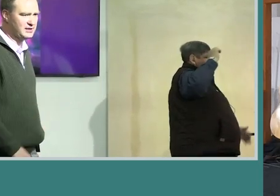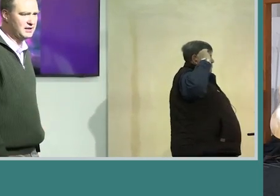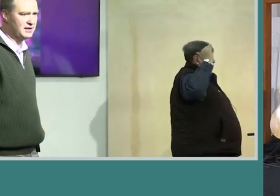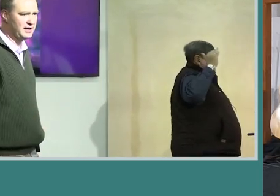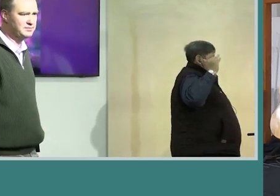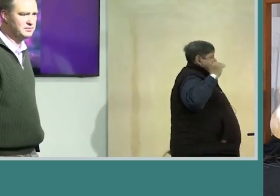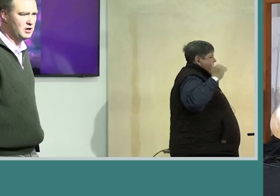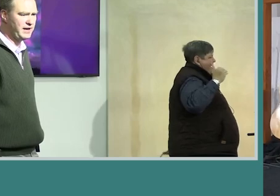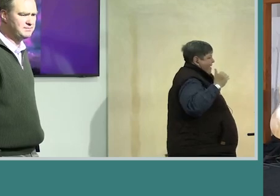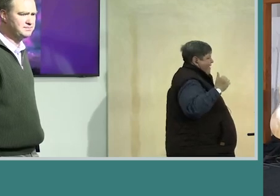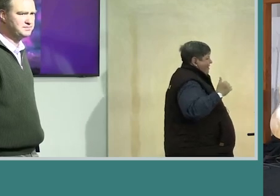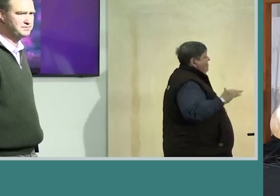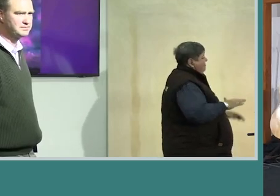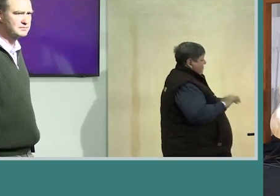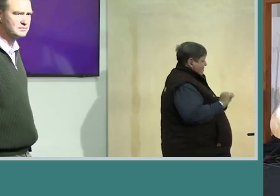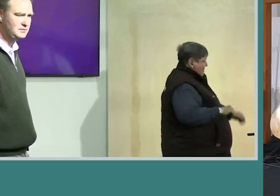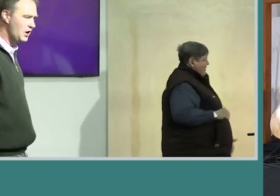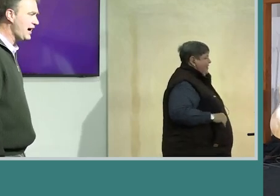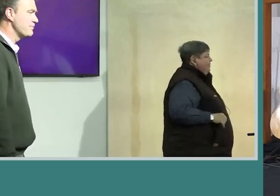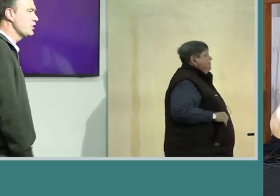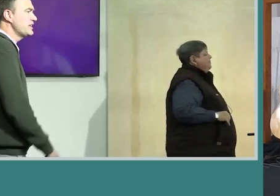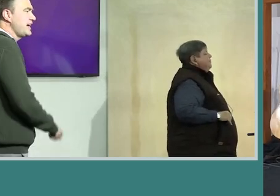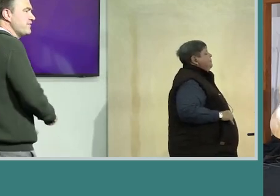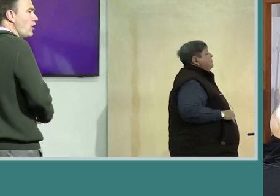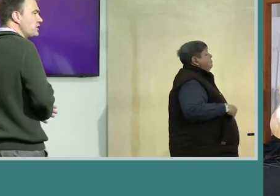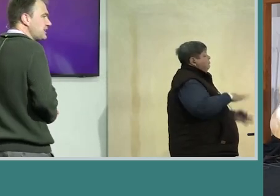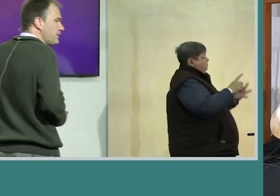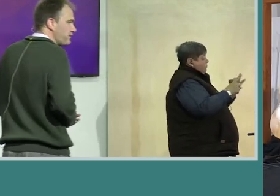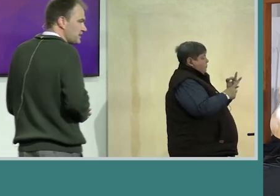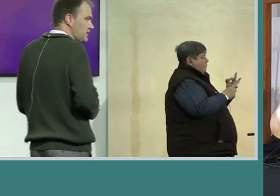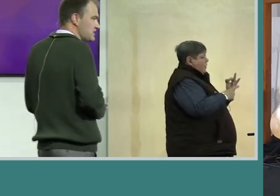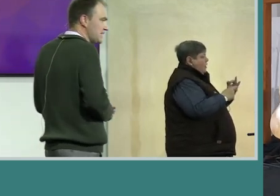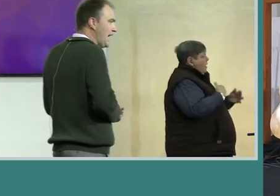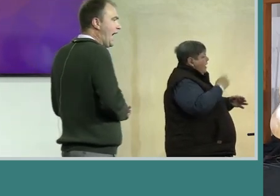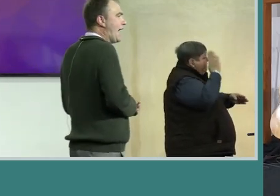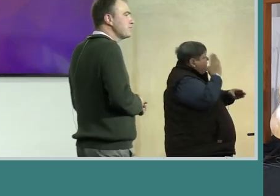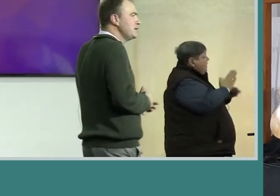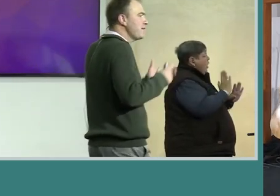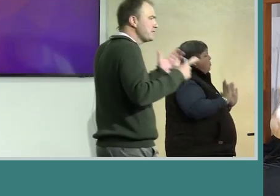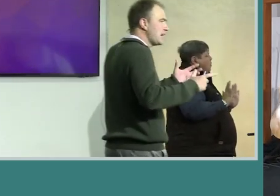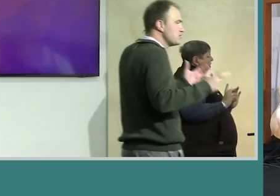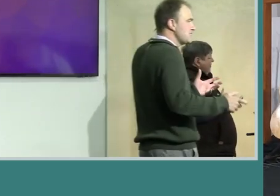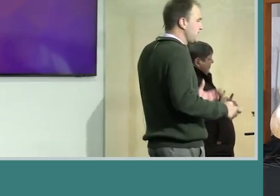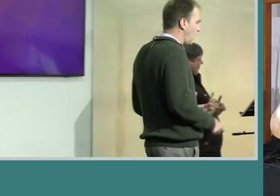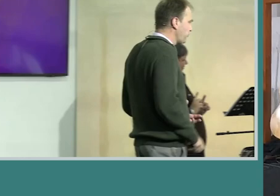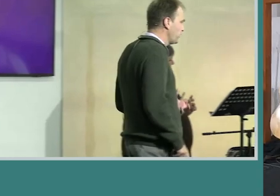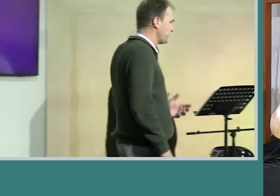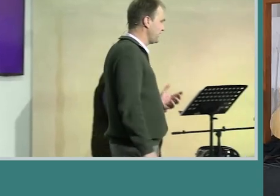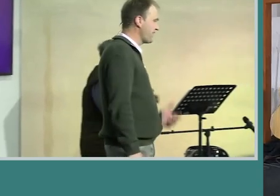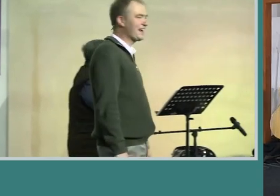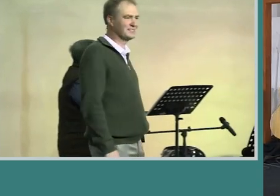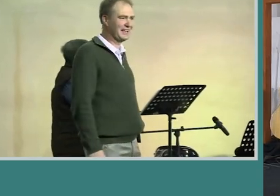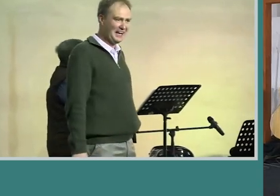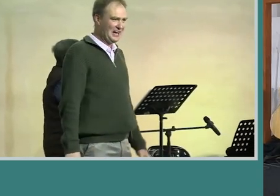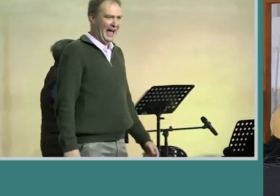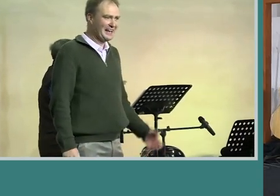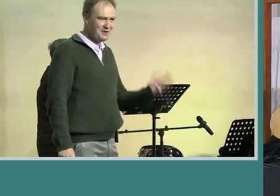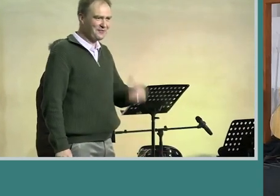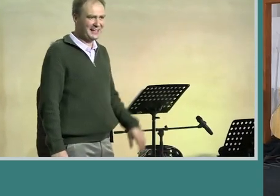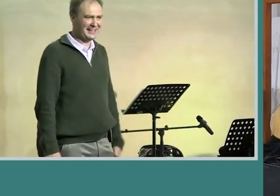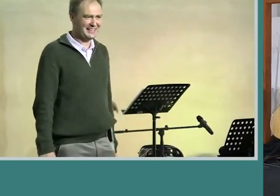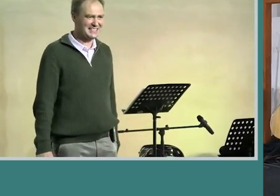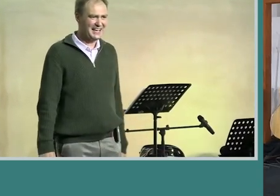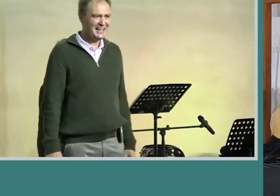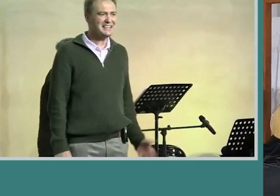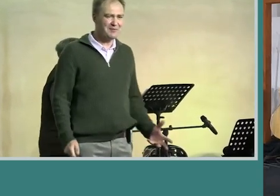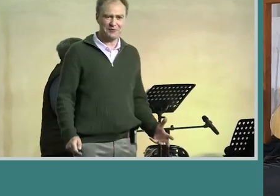wanneer jy dit aangraap Amen Oké Nummer 3 waar moet ek nie my vertrouwe sit nie ek moet nie my vertrouwe sit in die afgoede van die wereld nie en ek